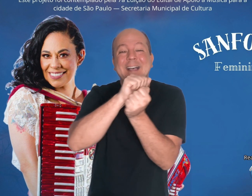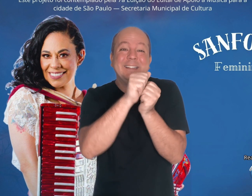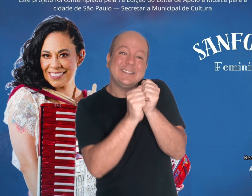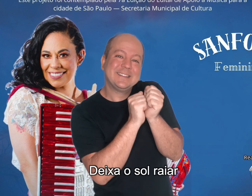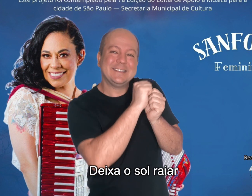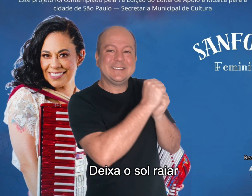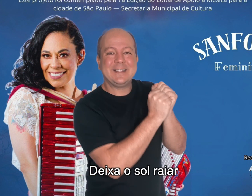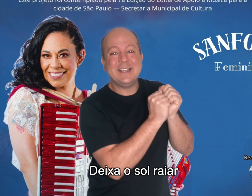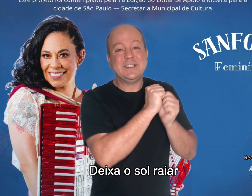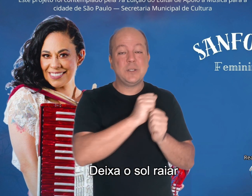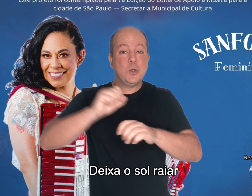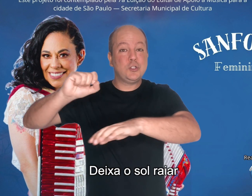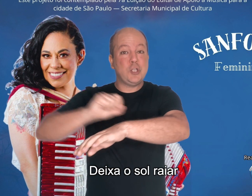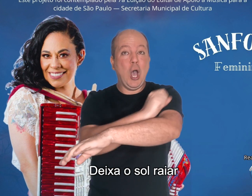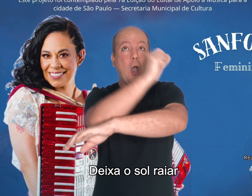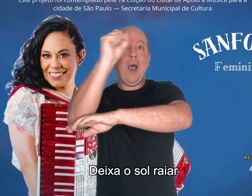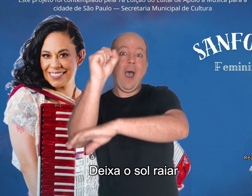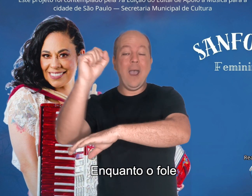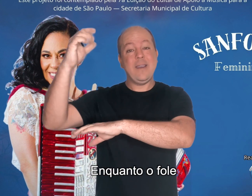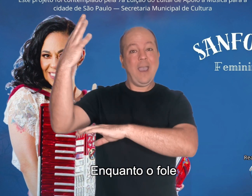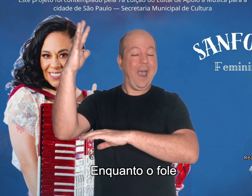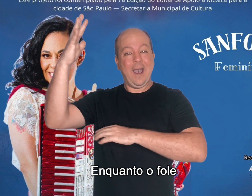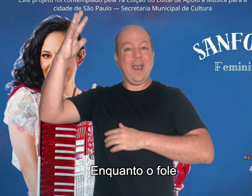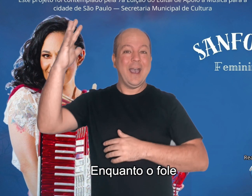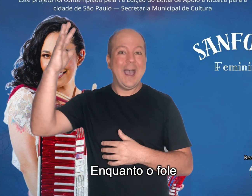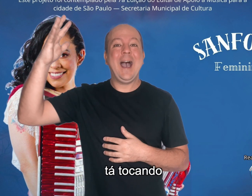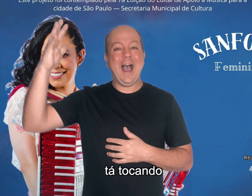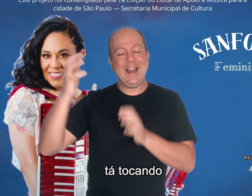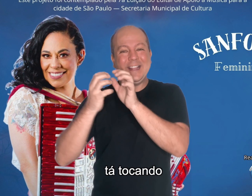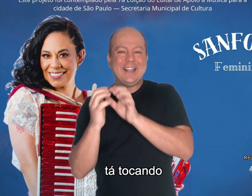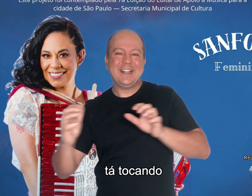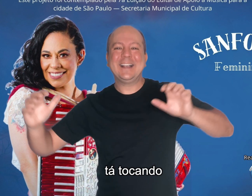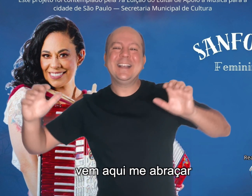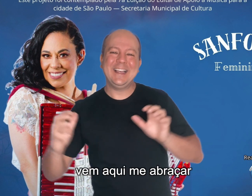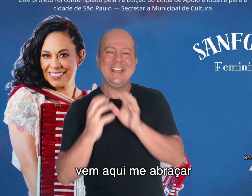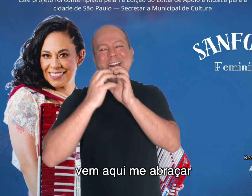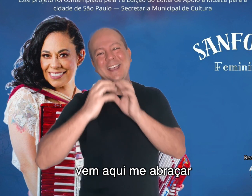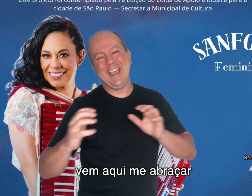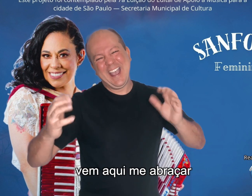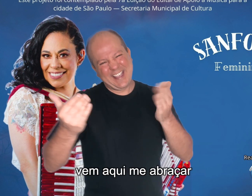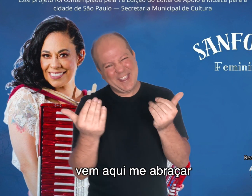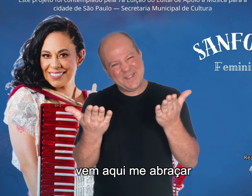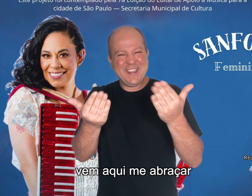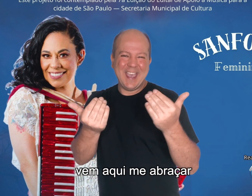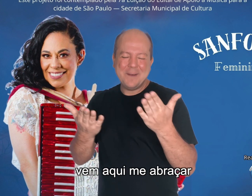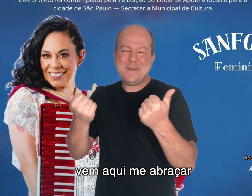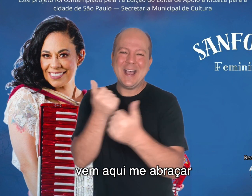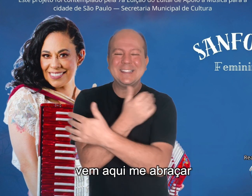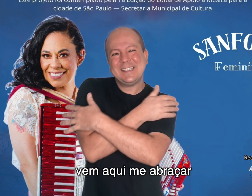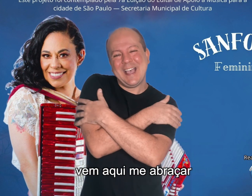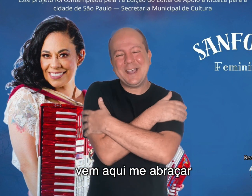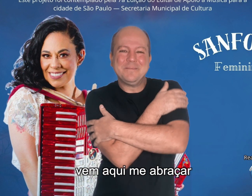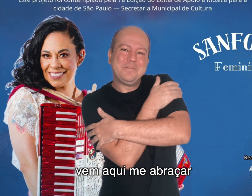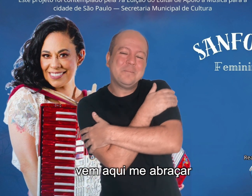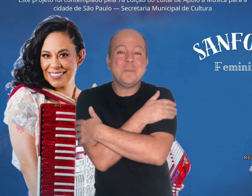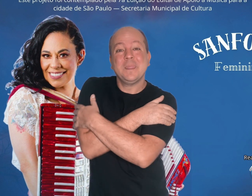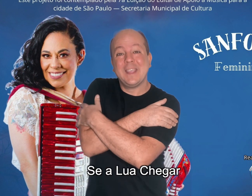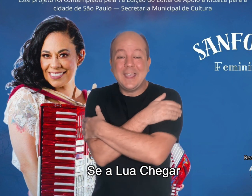beijar deixa o sol raiar enquanto o Folle tá tocando vem aqui me